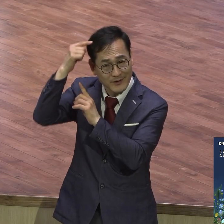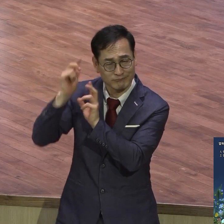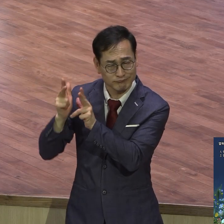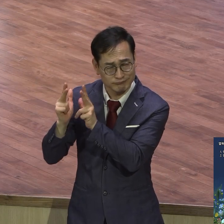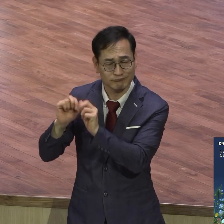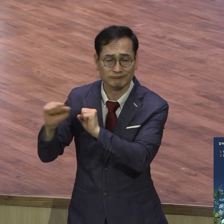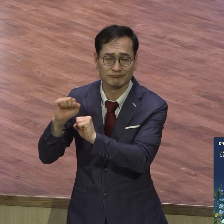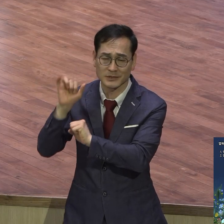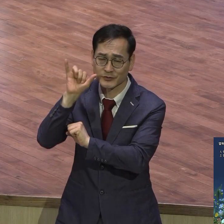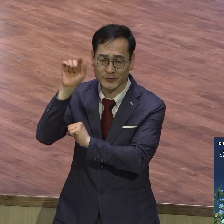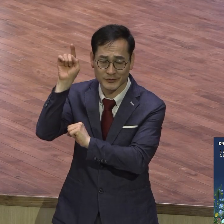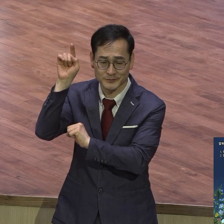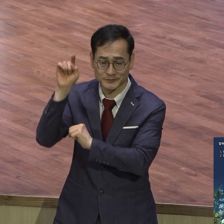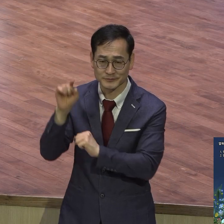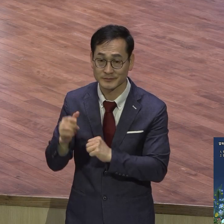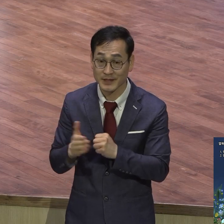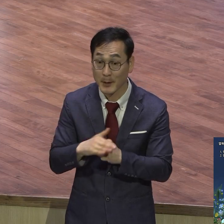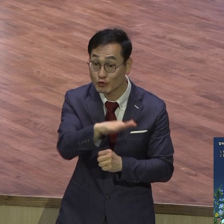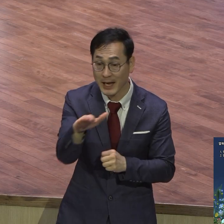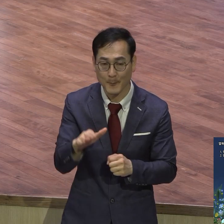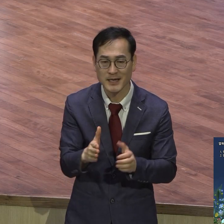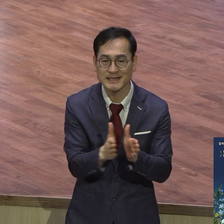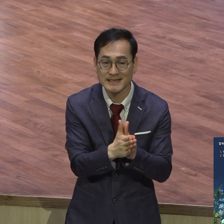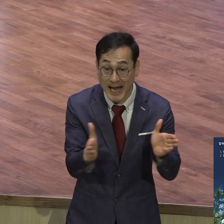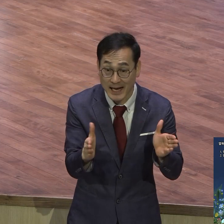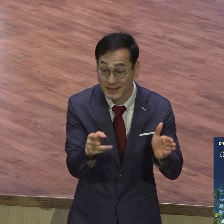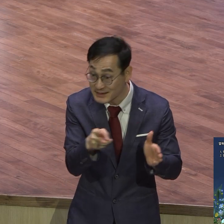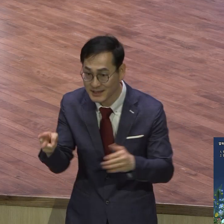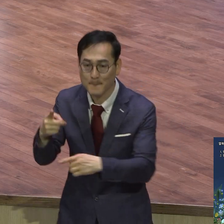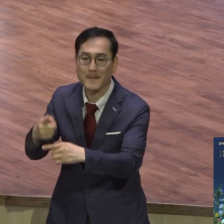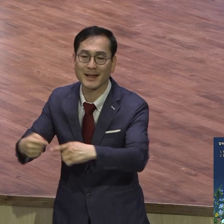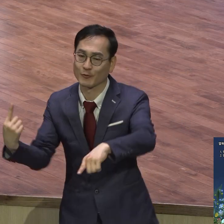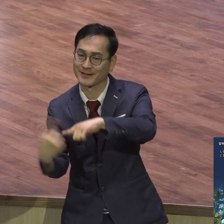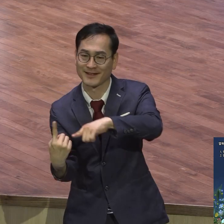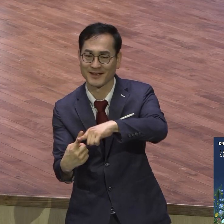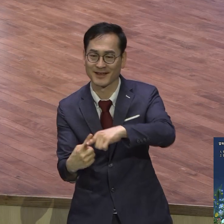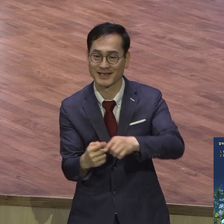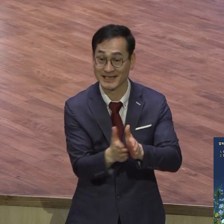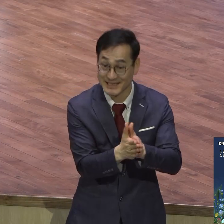그래서 우리 이런 말 있잖아요. 시작이 반이다. 시작해봐라.